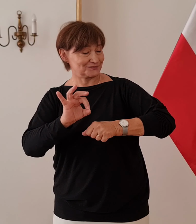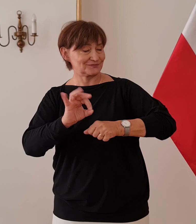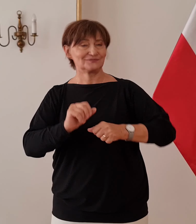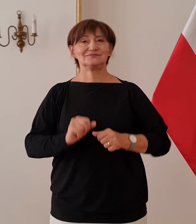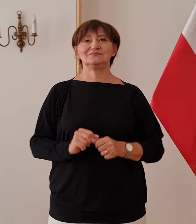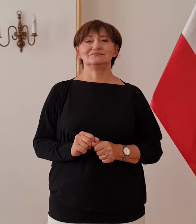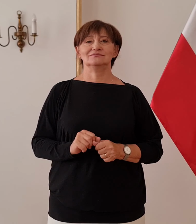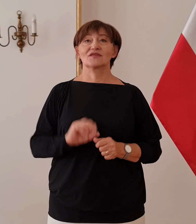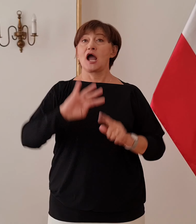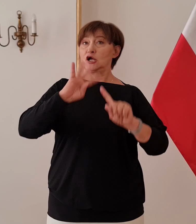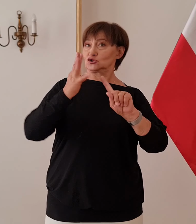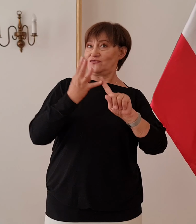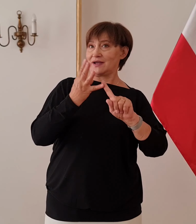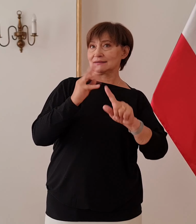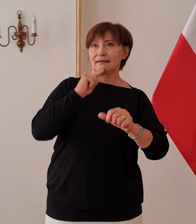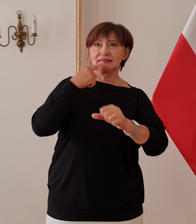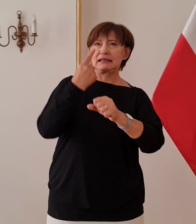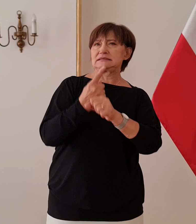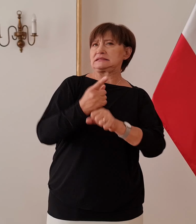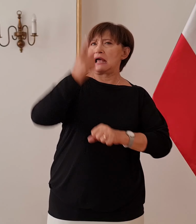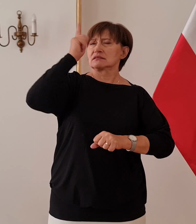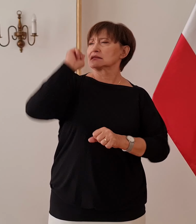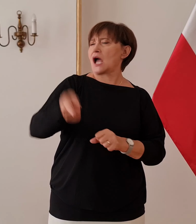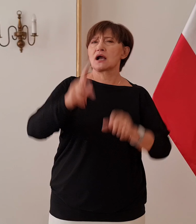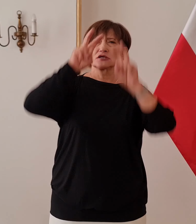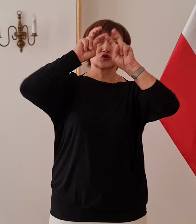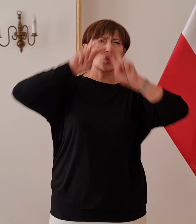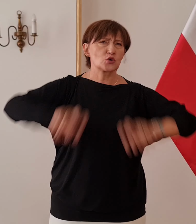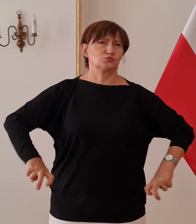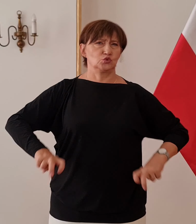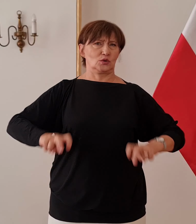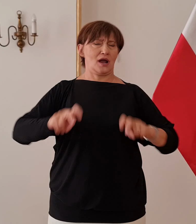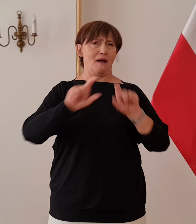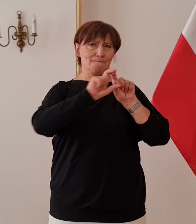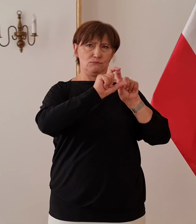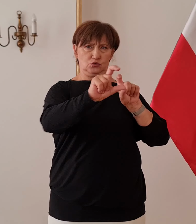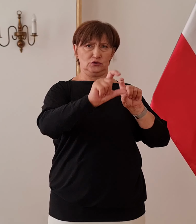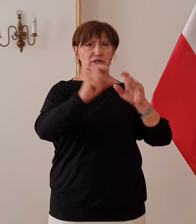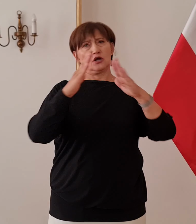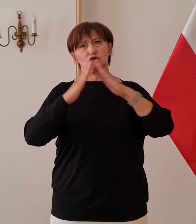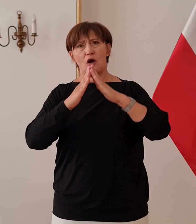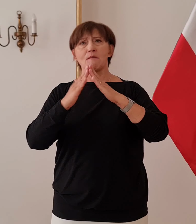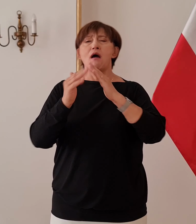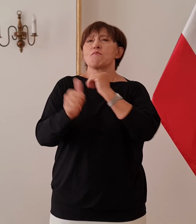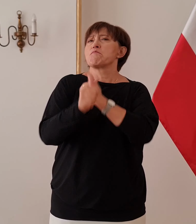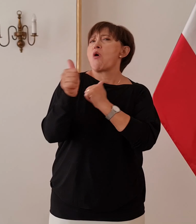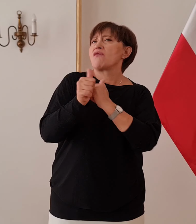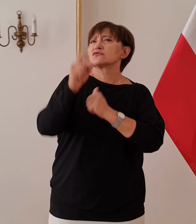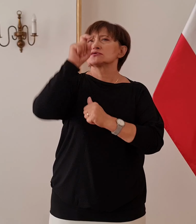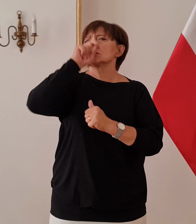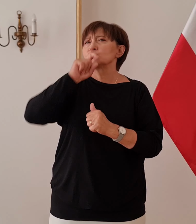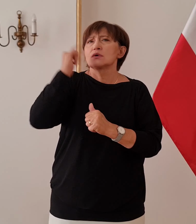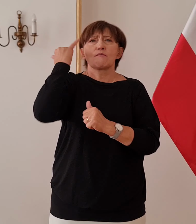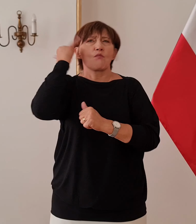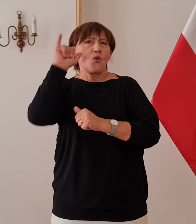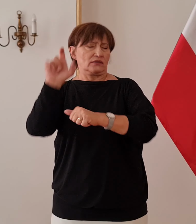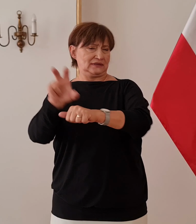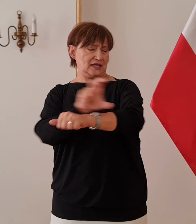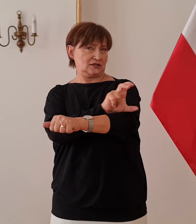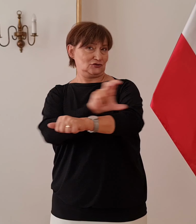wydawaniem nakazów rozbiórki budynków ze względu na ich zły stan techniczny lub